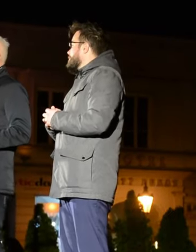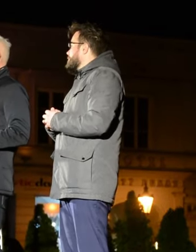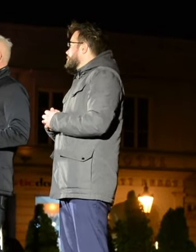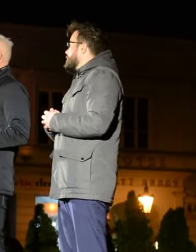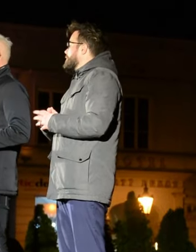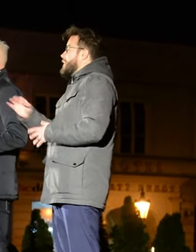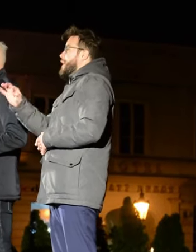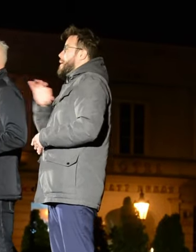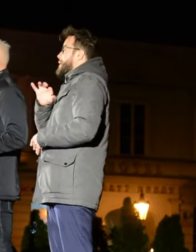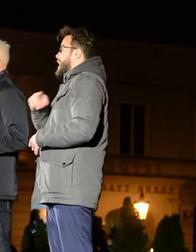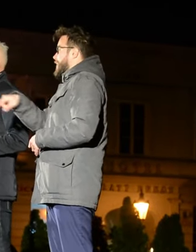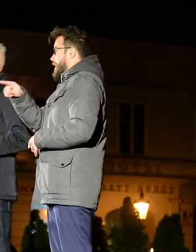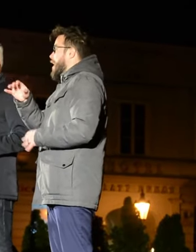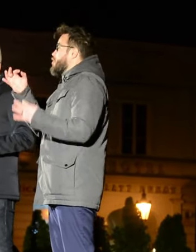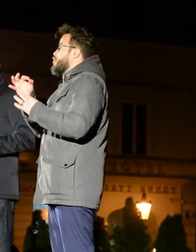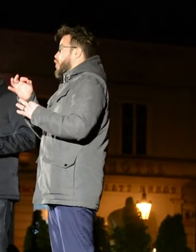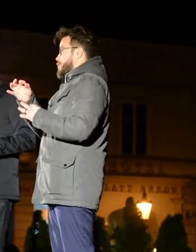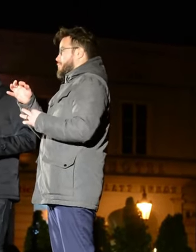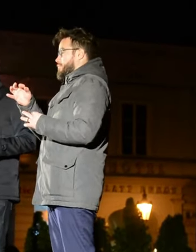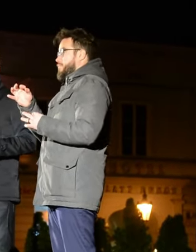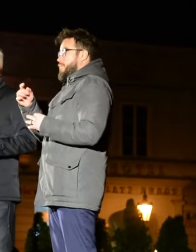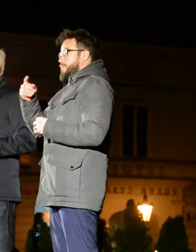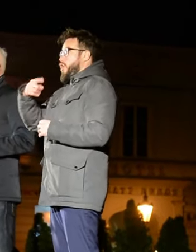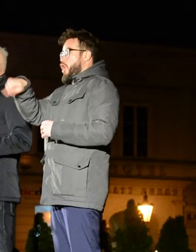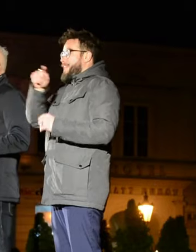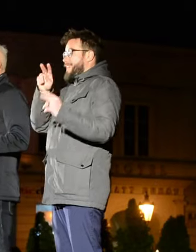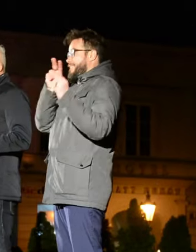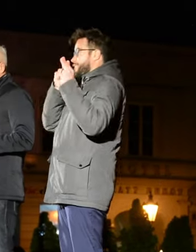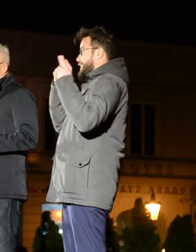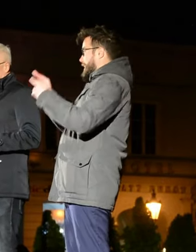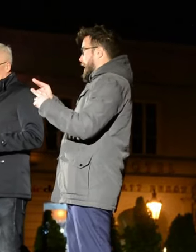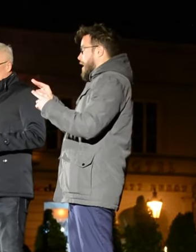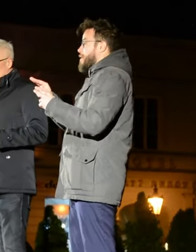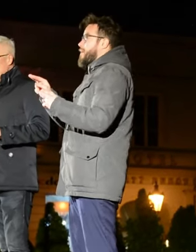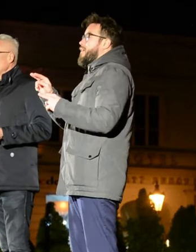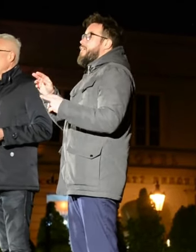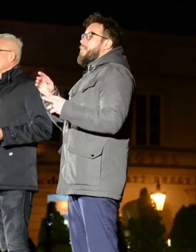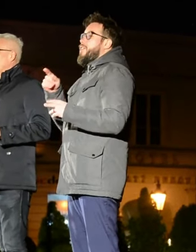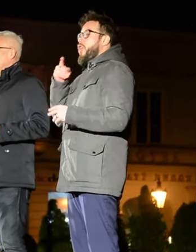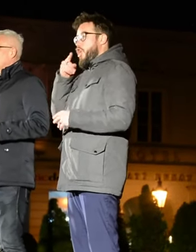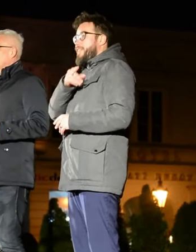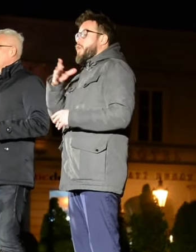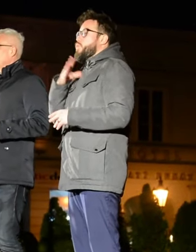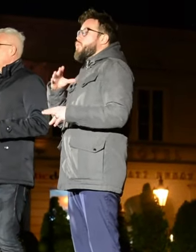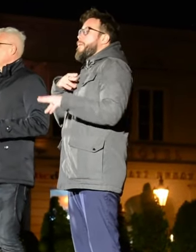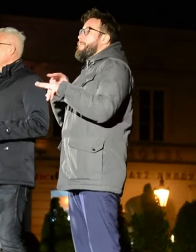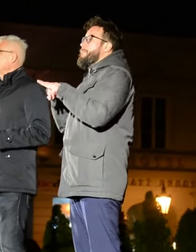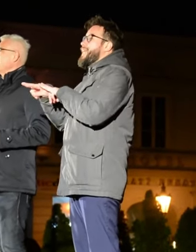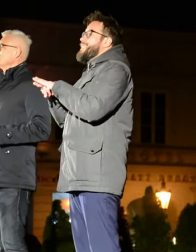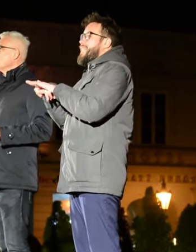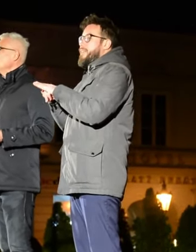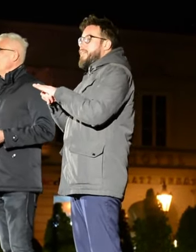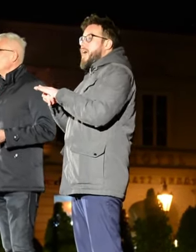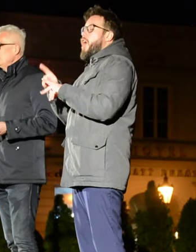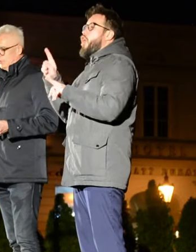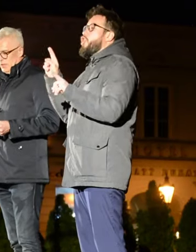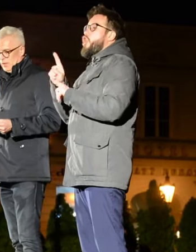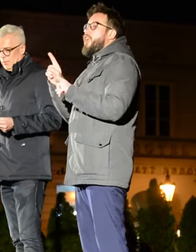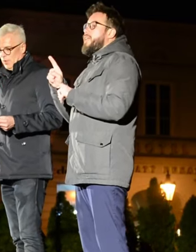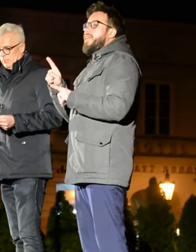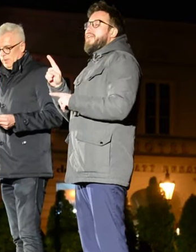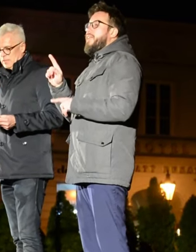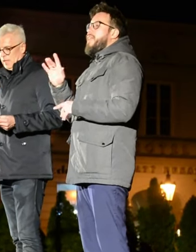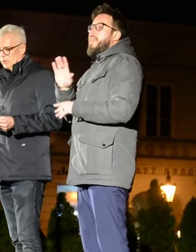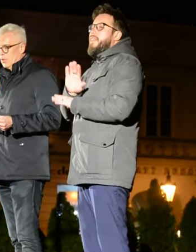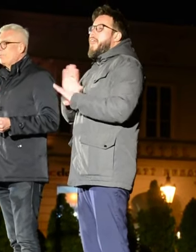Priatelia, to, čo oni vidia, je aj to, že oni chcú prezidenta, ktorý sa tomu nebude